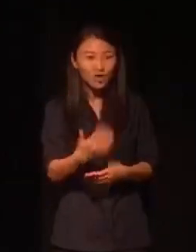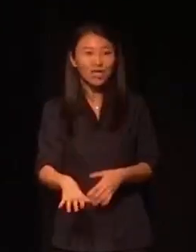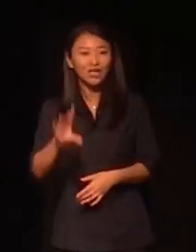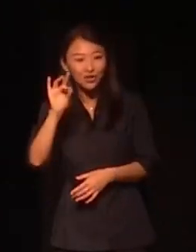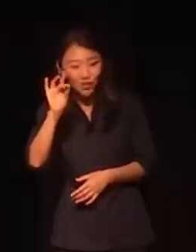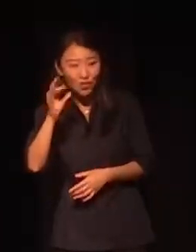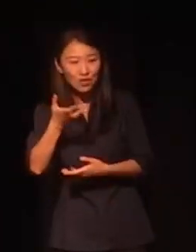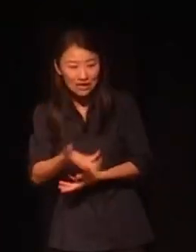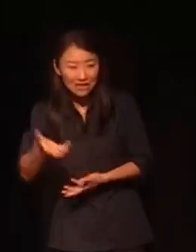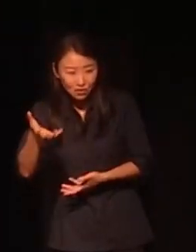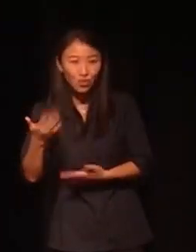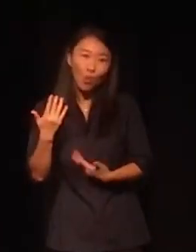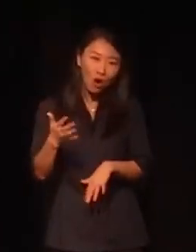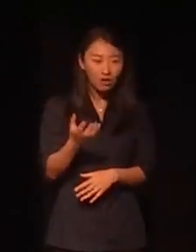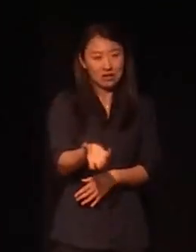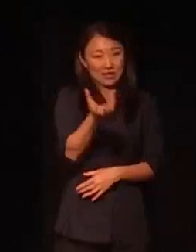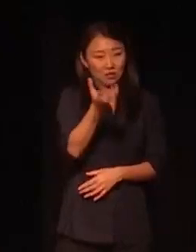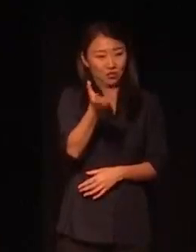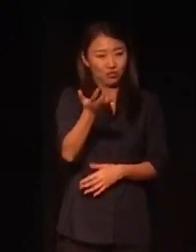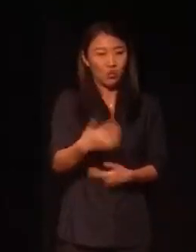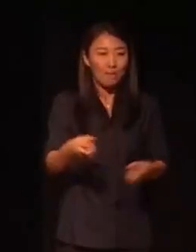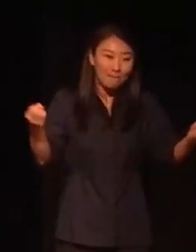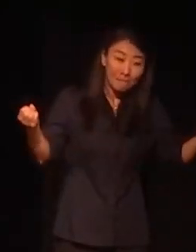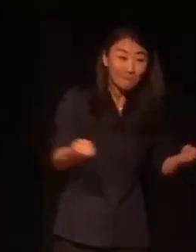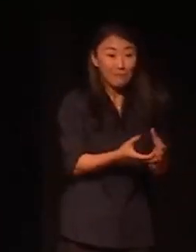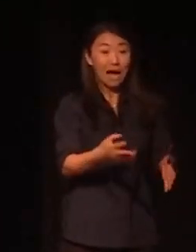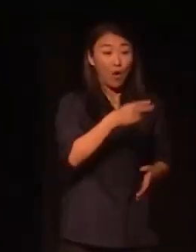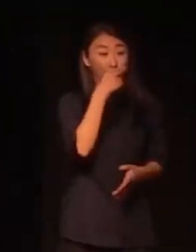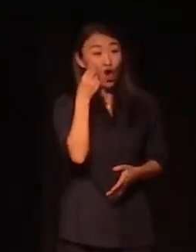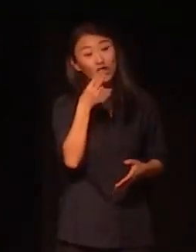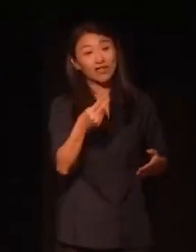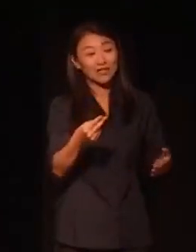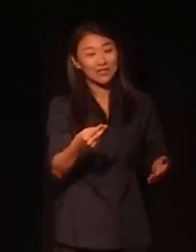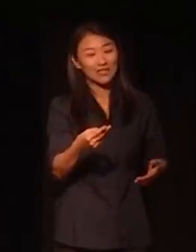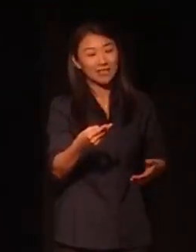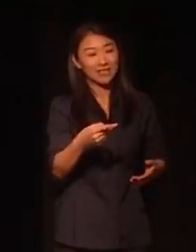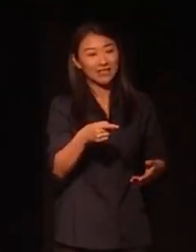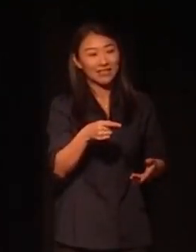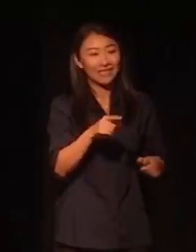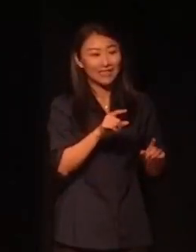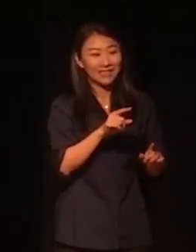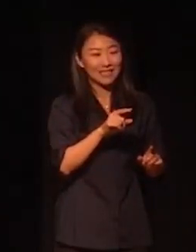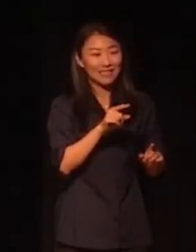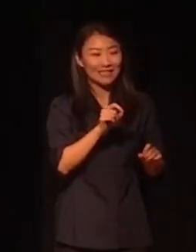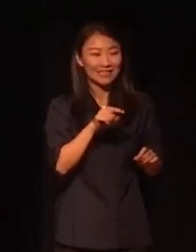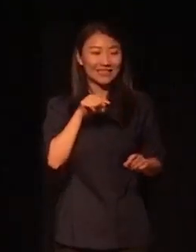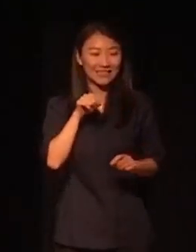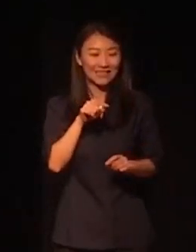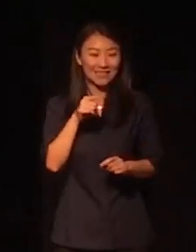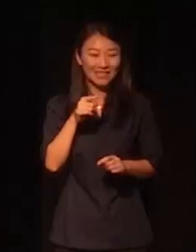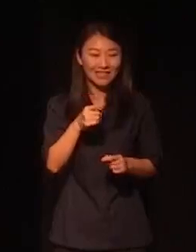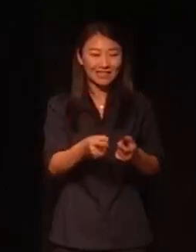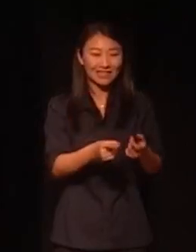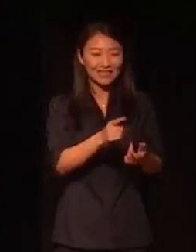simply 烧 or 爆香. 爆香 is saute, okay? Sauteing is